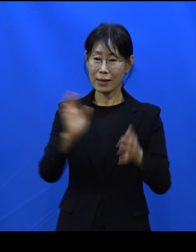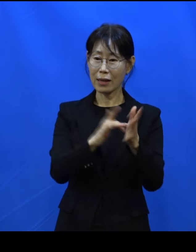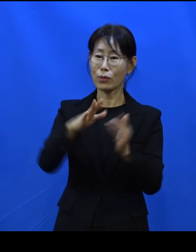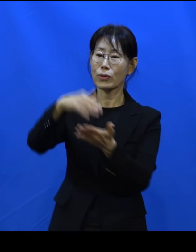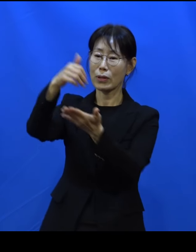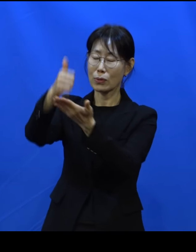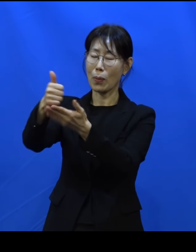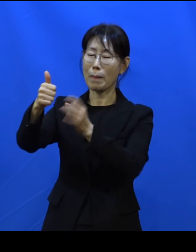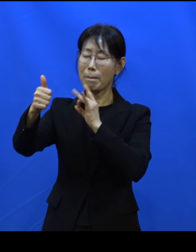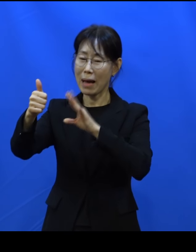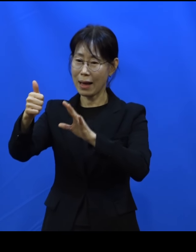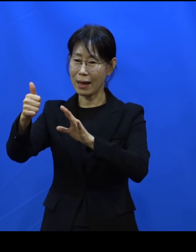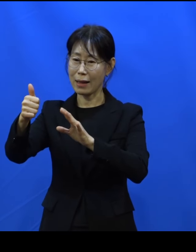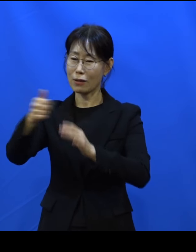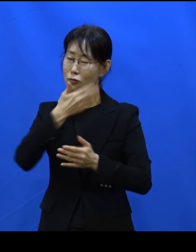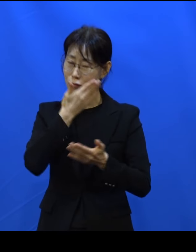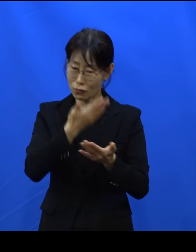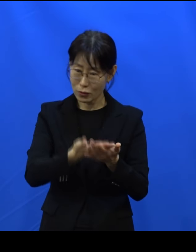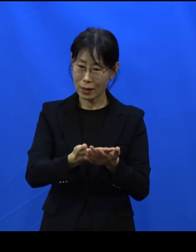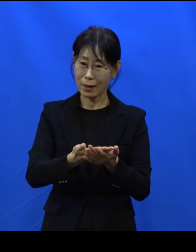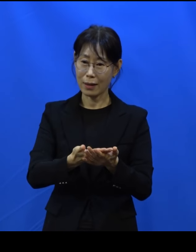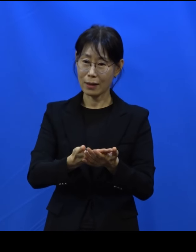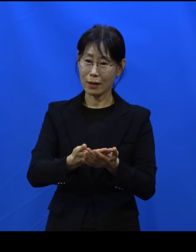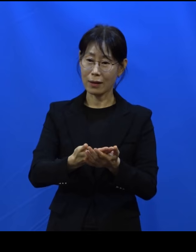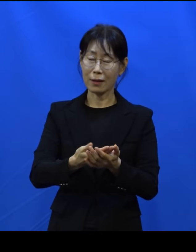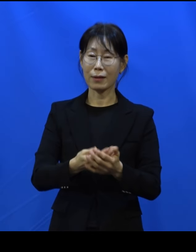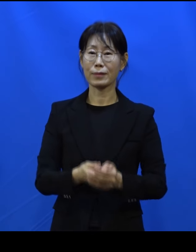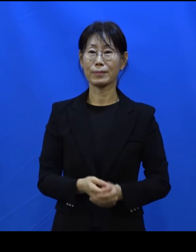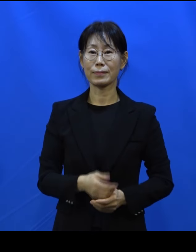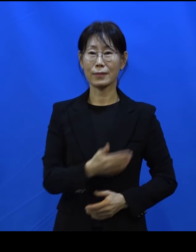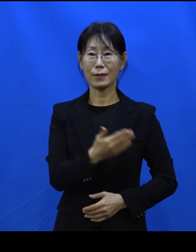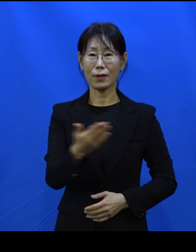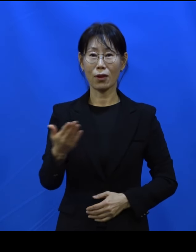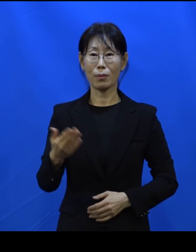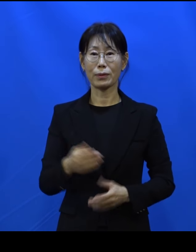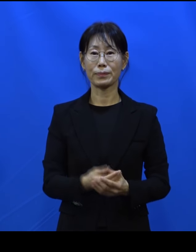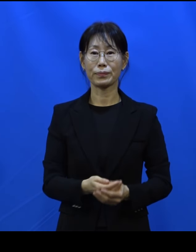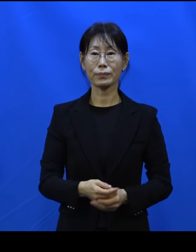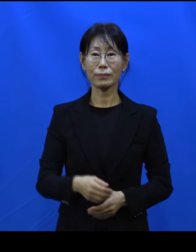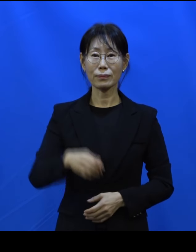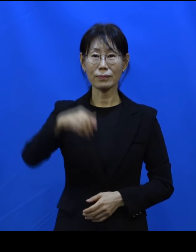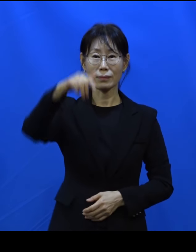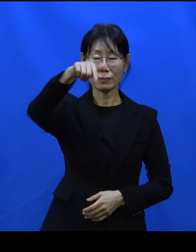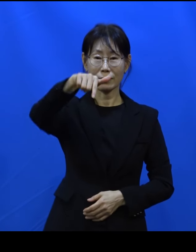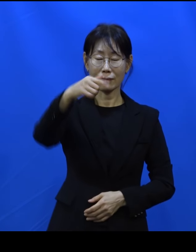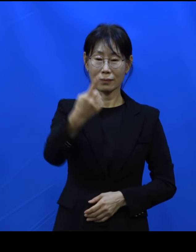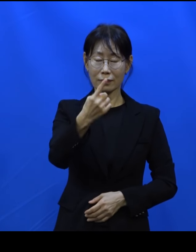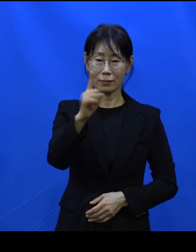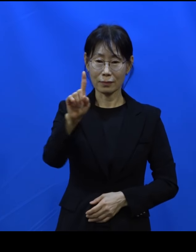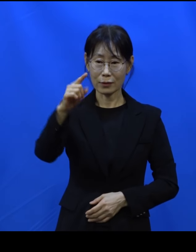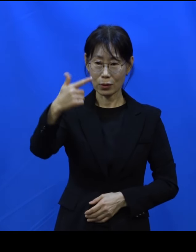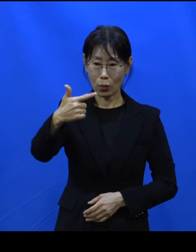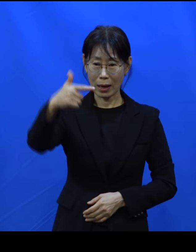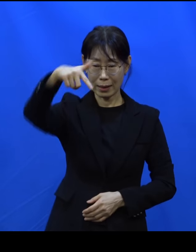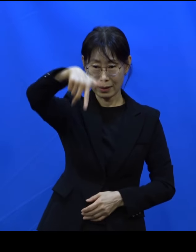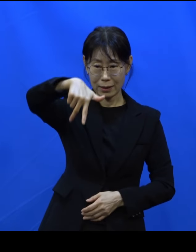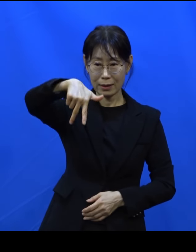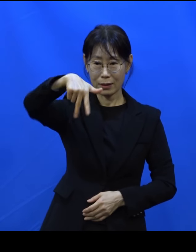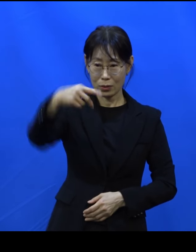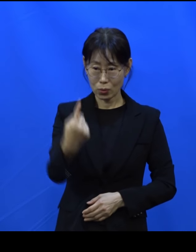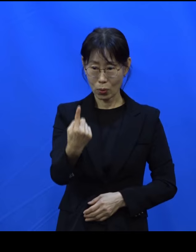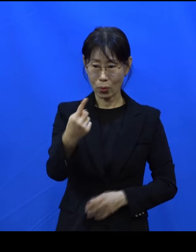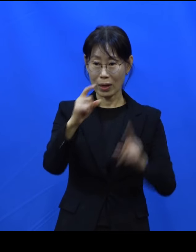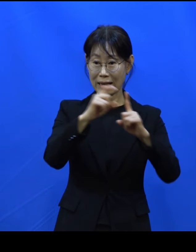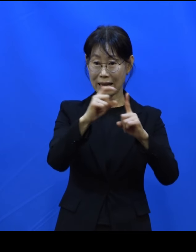그리스도. 자, 여러분, 관조라는 단어, 관조라는 단어. 저는 이 단어를